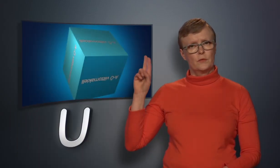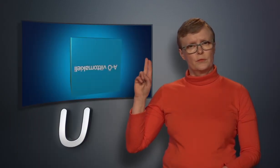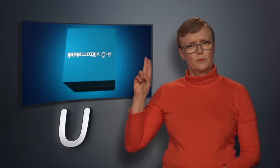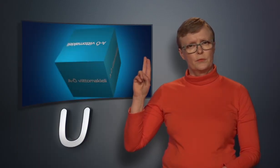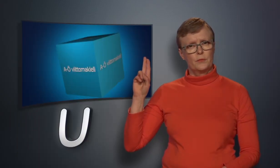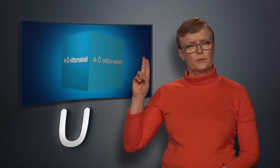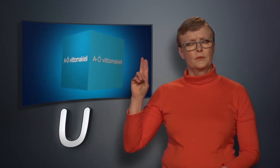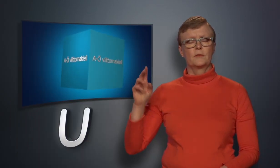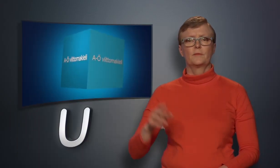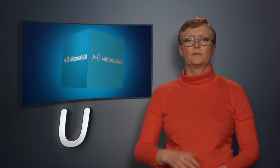Uu.